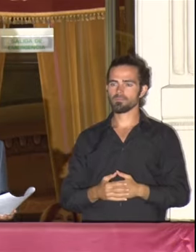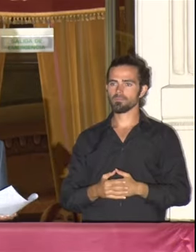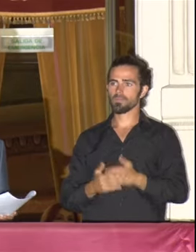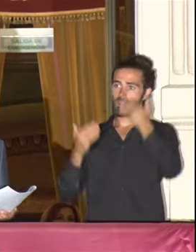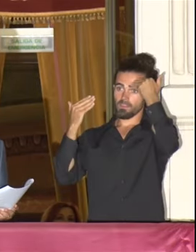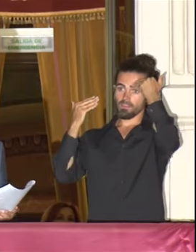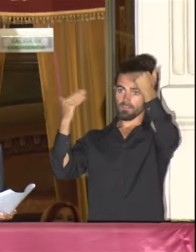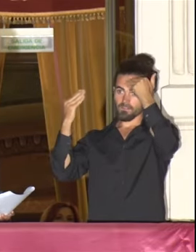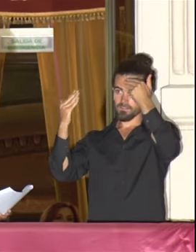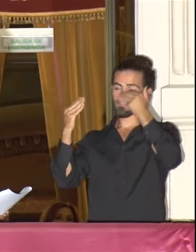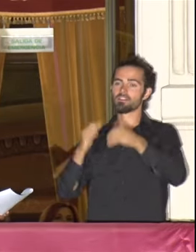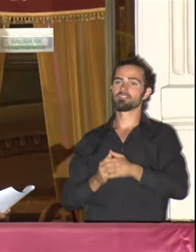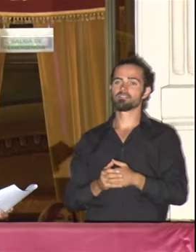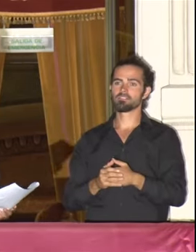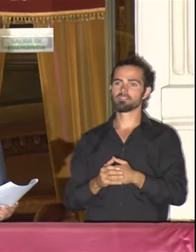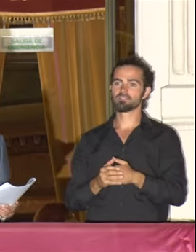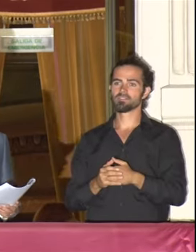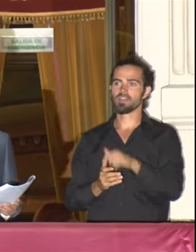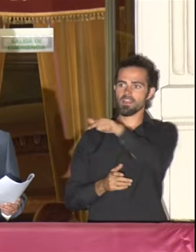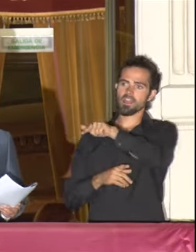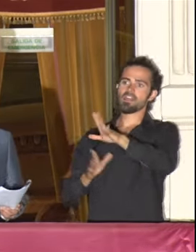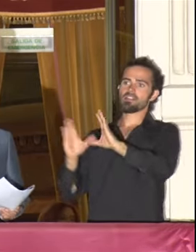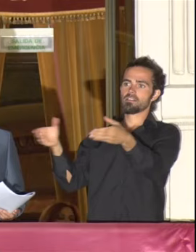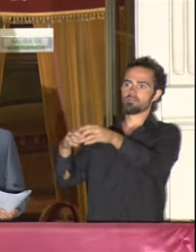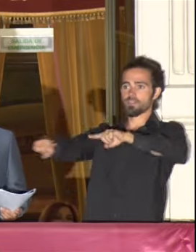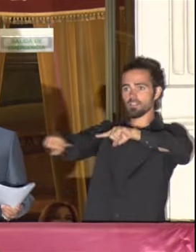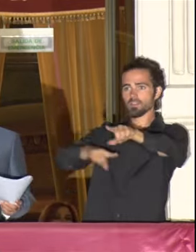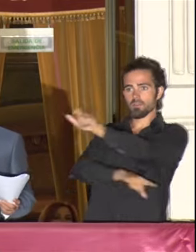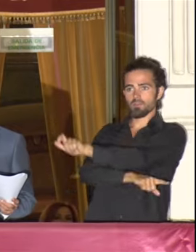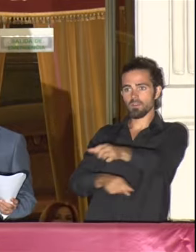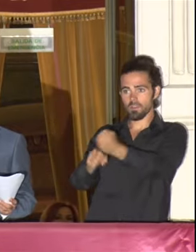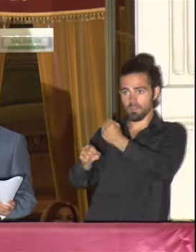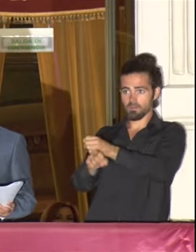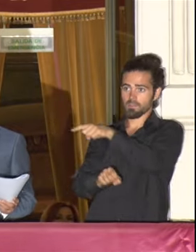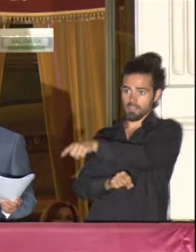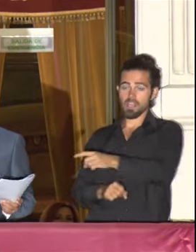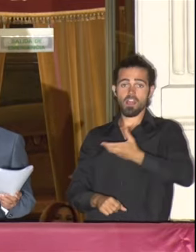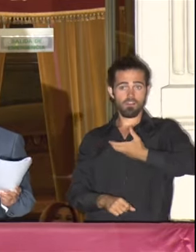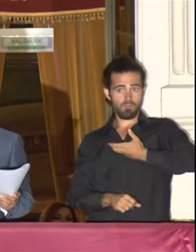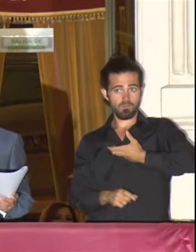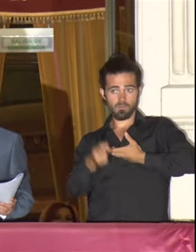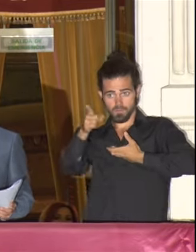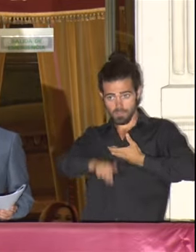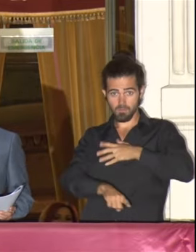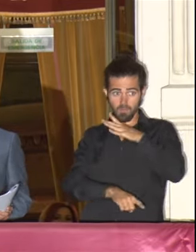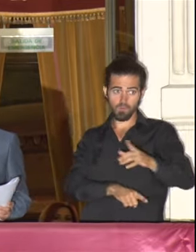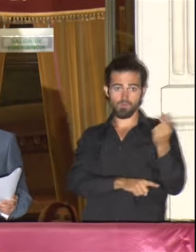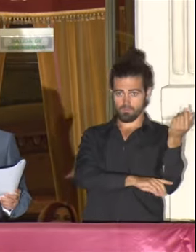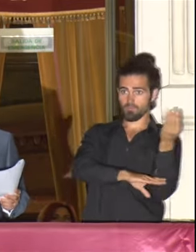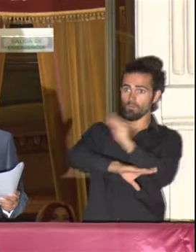Felicidades a todo su equipo directivo y a todo el personal que trabaja allí. Felicidades al ayuntamiento, que lo soportáis